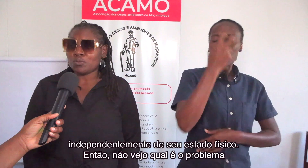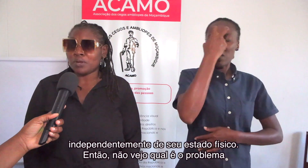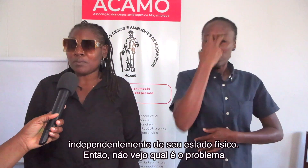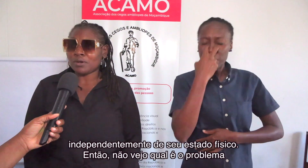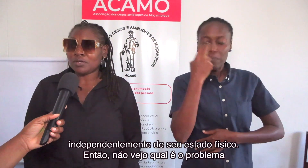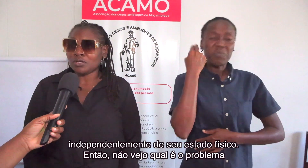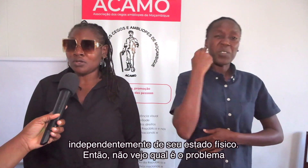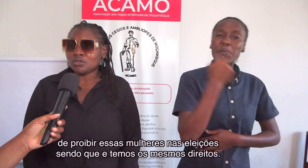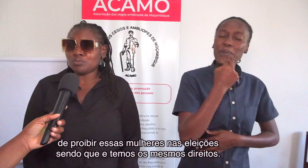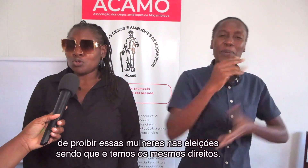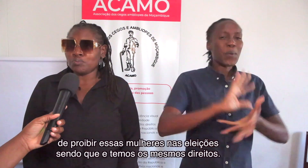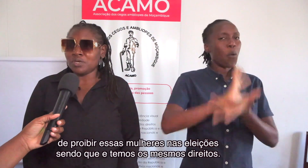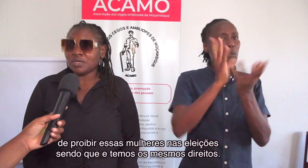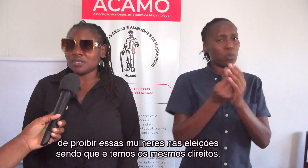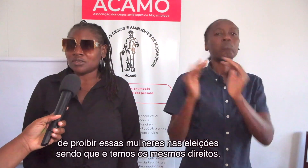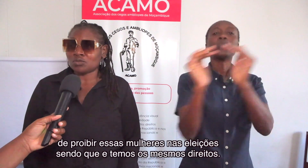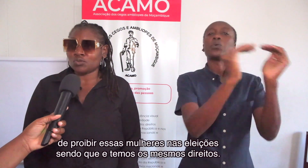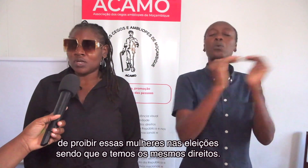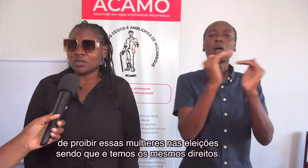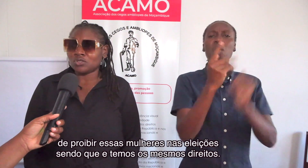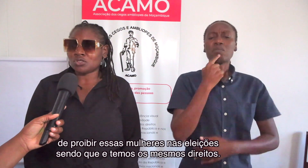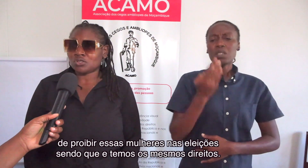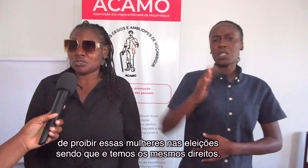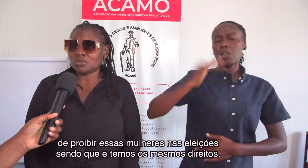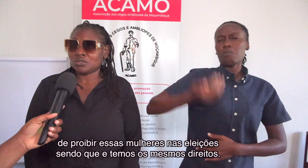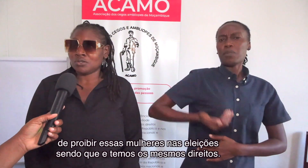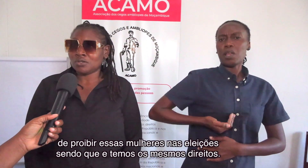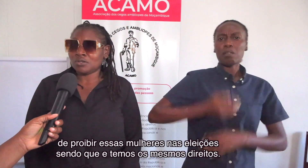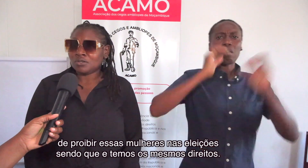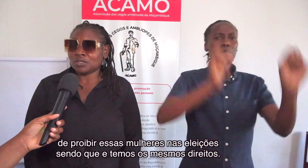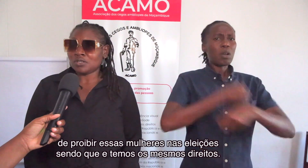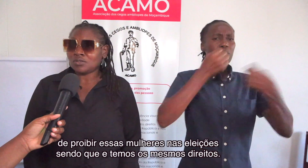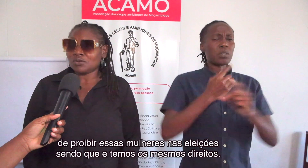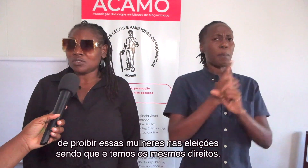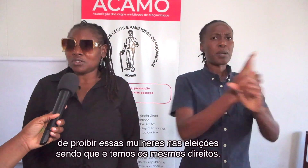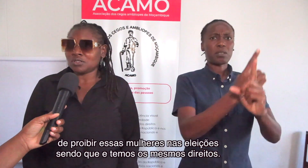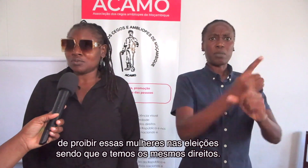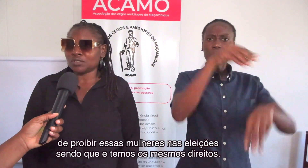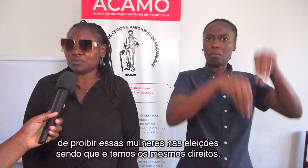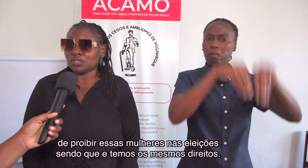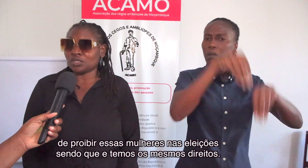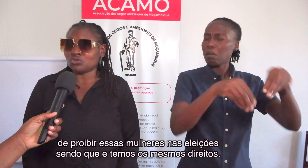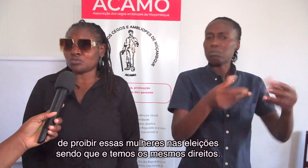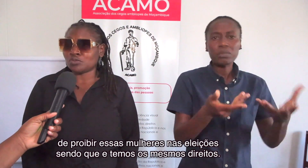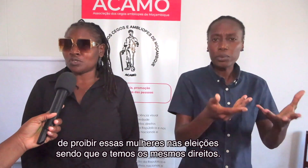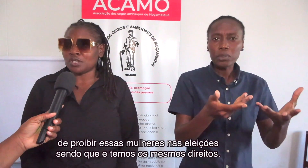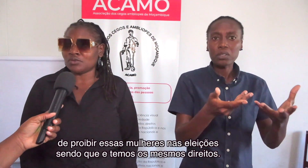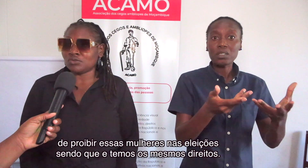problema de proibir essas mulheres nas eleições, porque também temos os mesmos direitos.